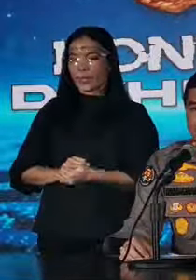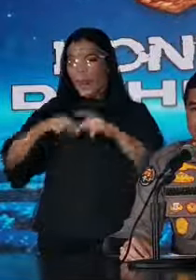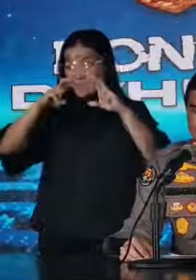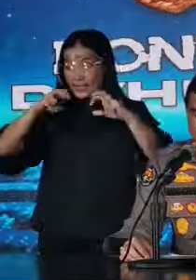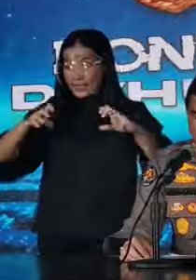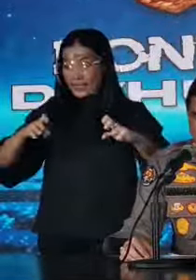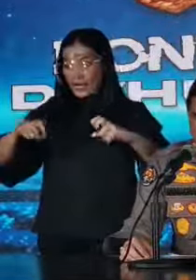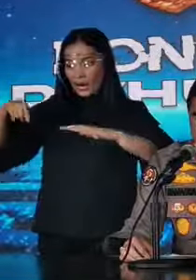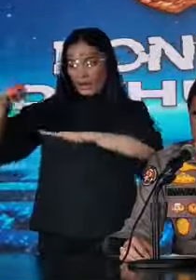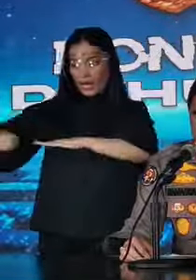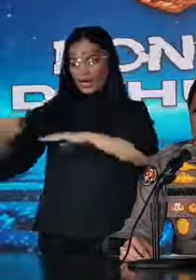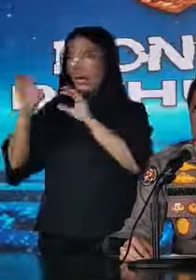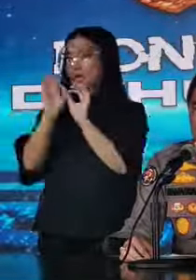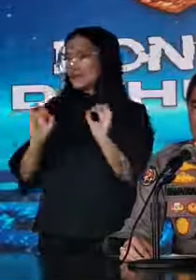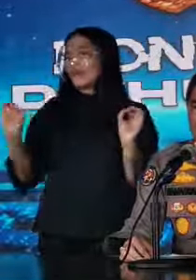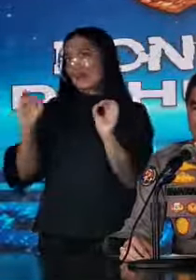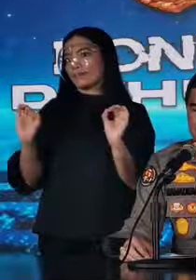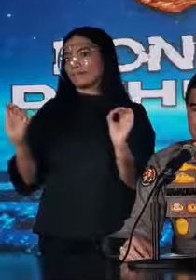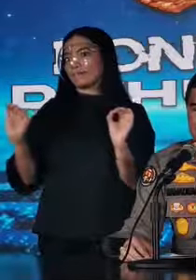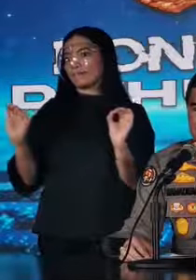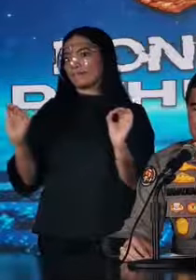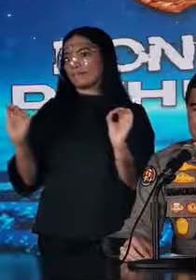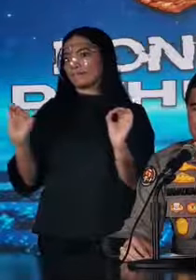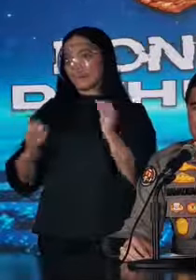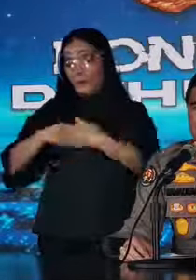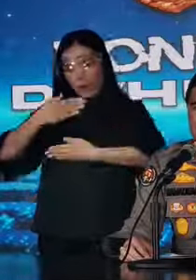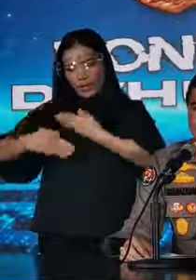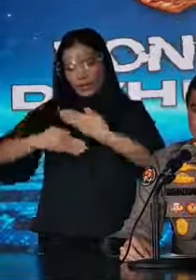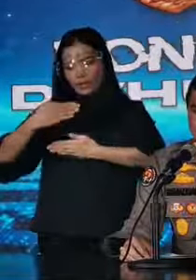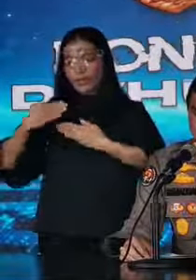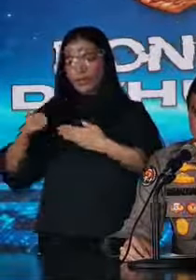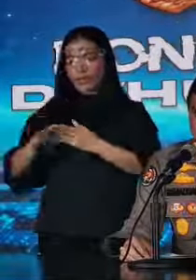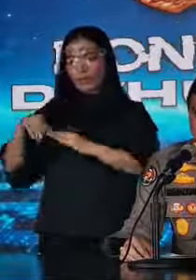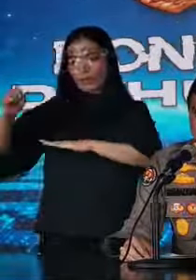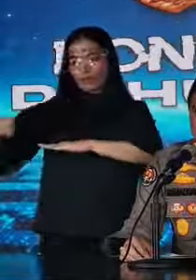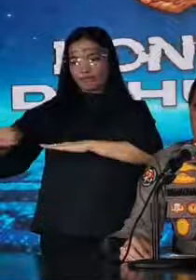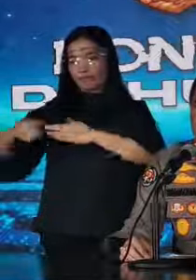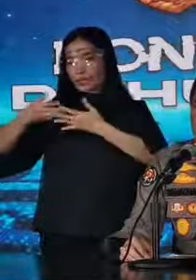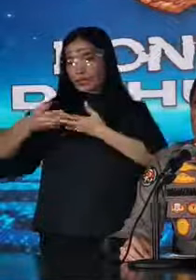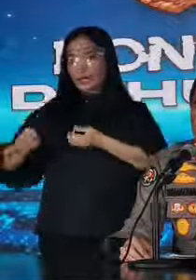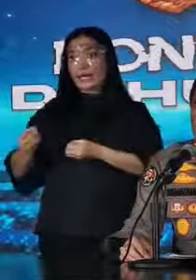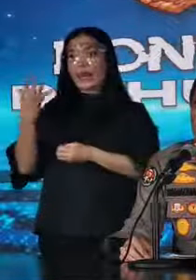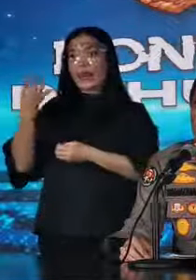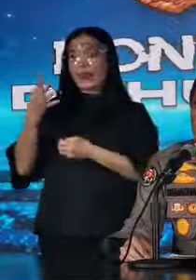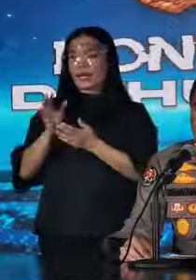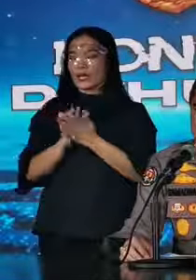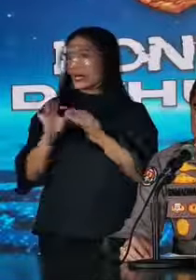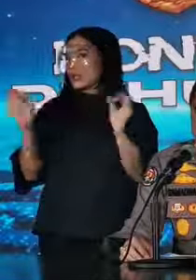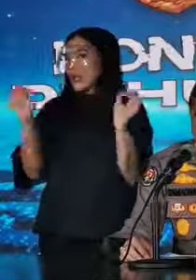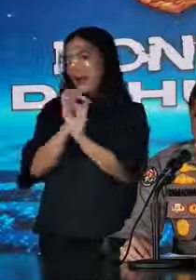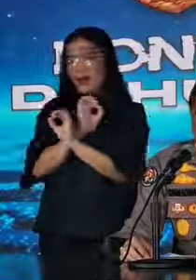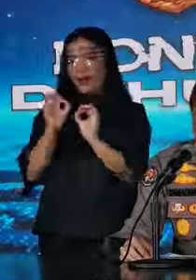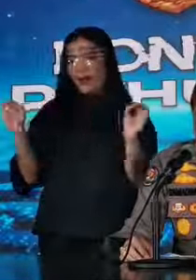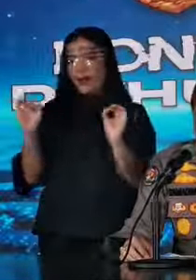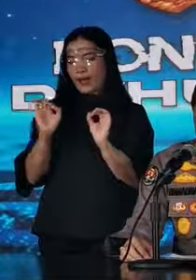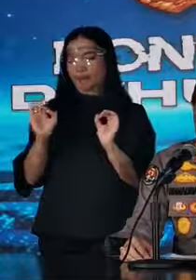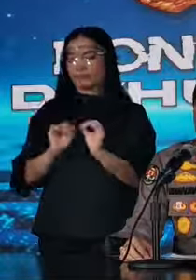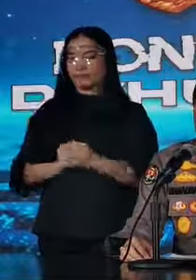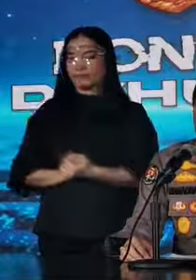Penyidikan tidak pidana nihil, penyidikan tindak pidana ringan juga nihil, dan restoratif justice juga